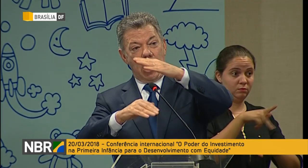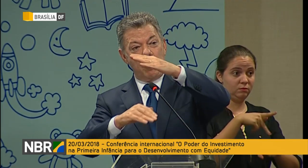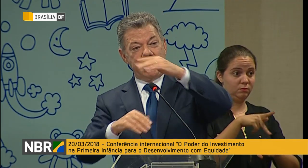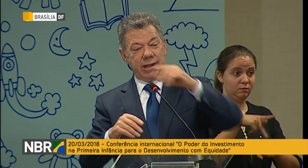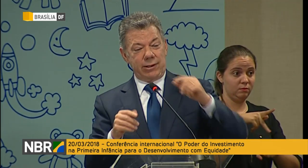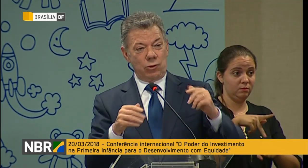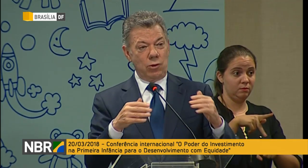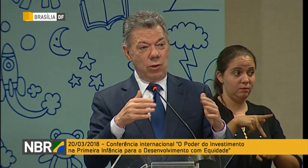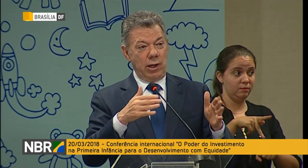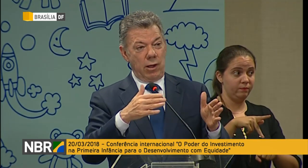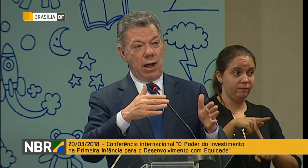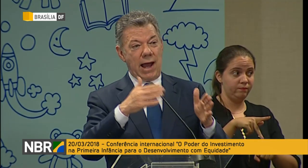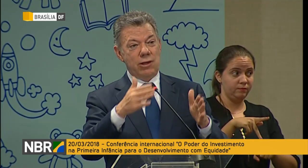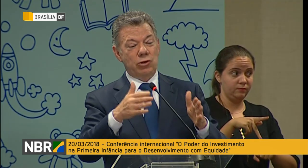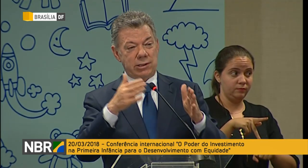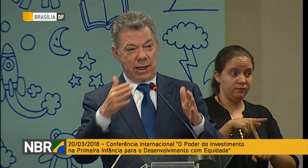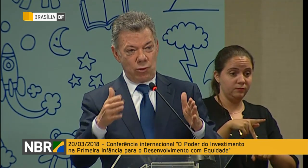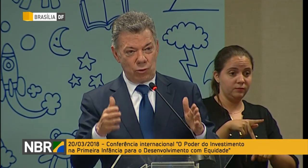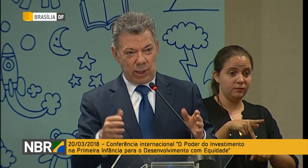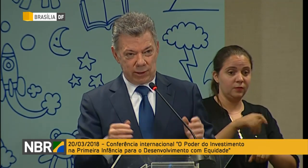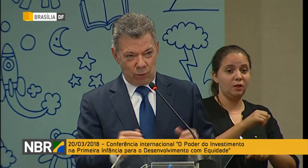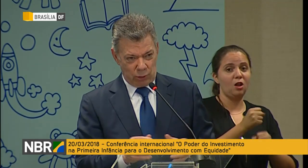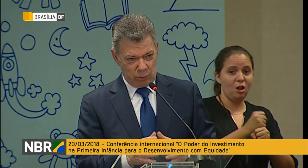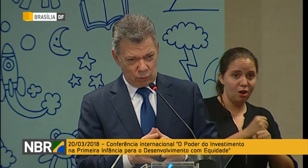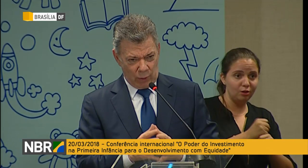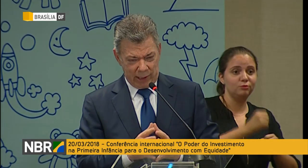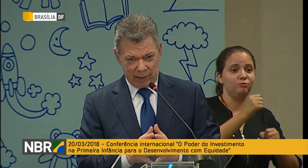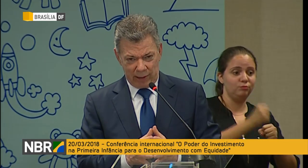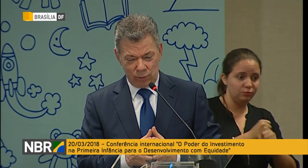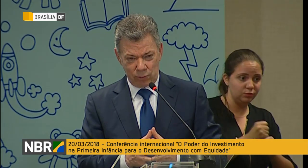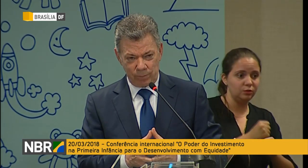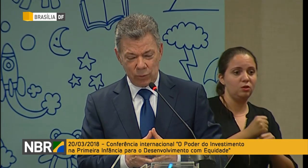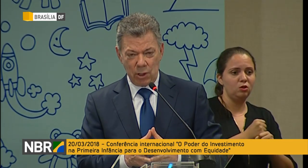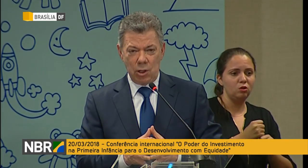no restante do país, foi se aumentando